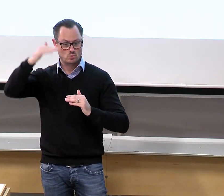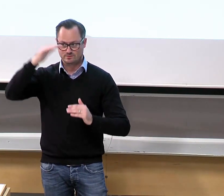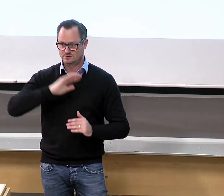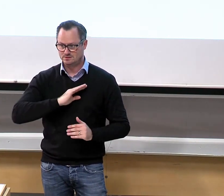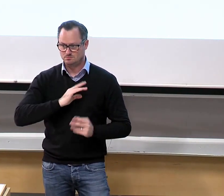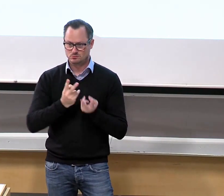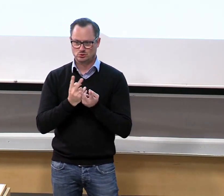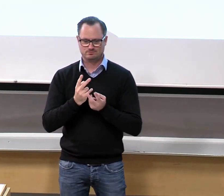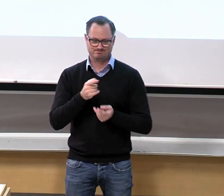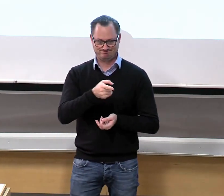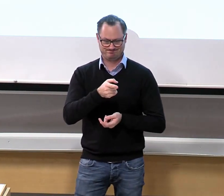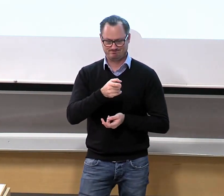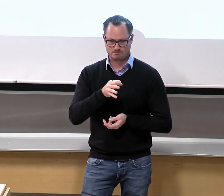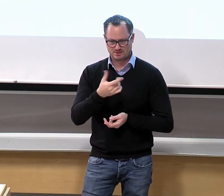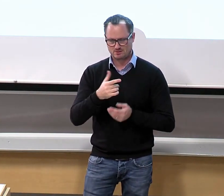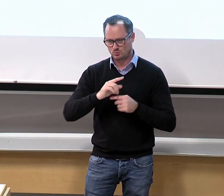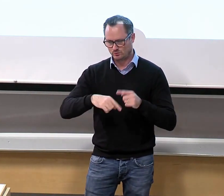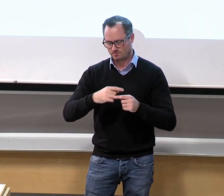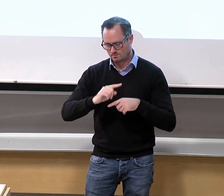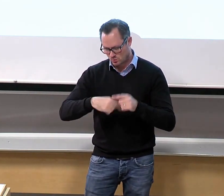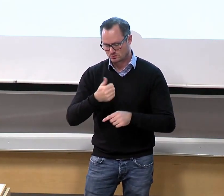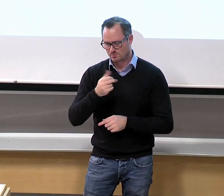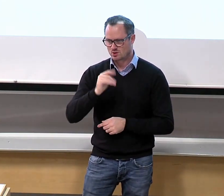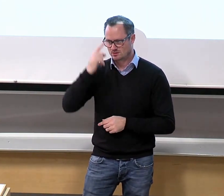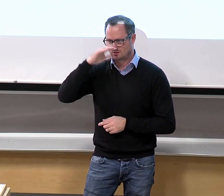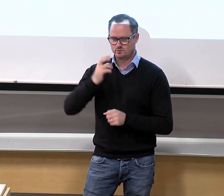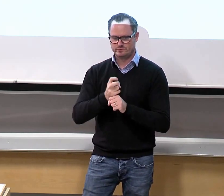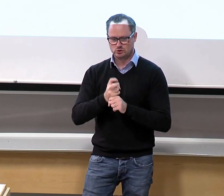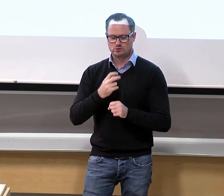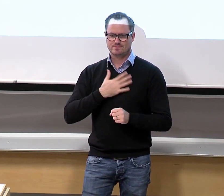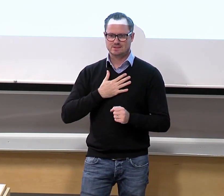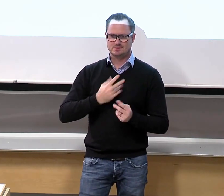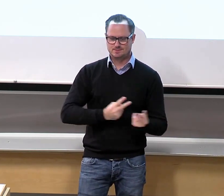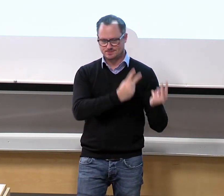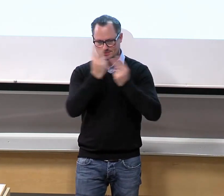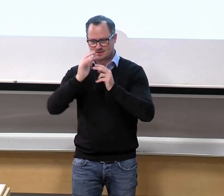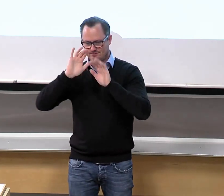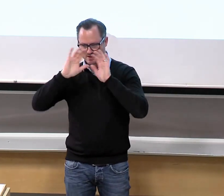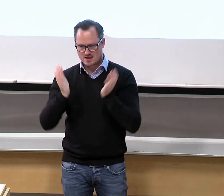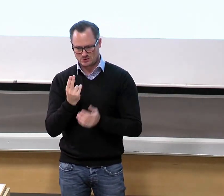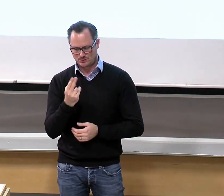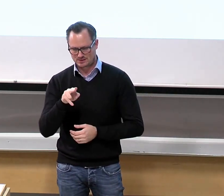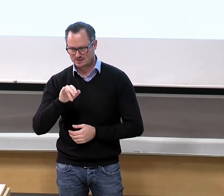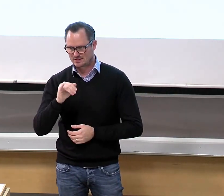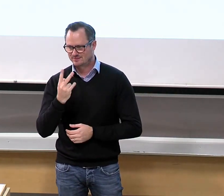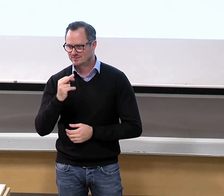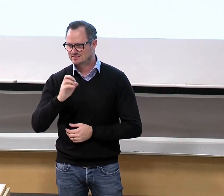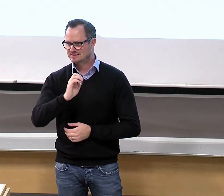det och så vidare. Och då finns det också även inom de språken olika nivåer när man har kikat på